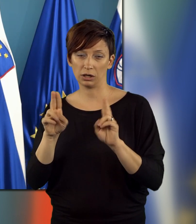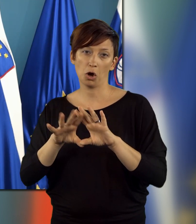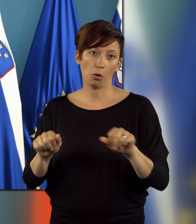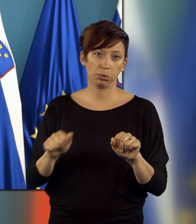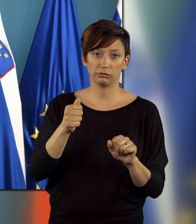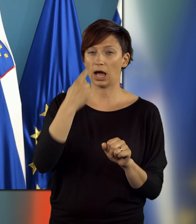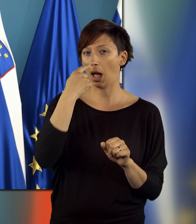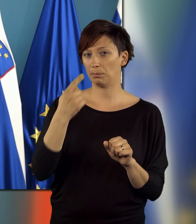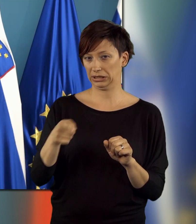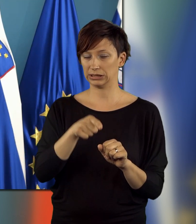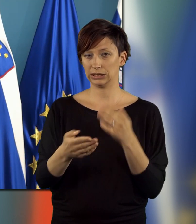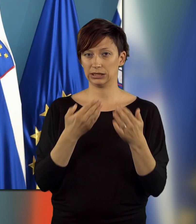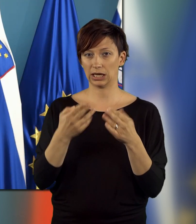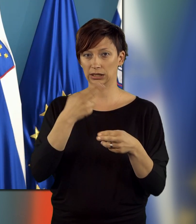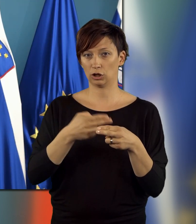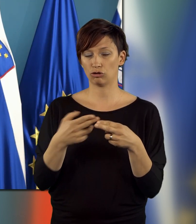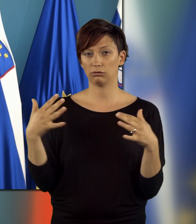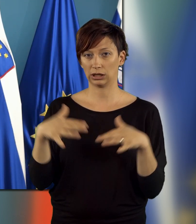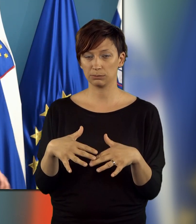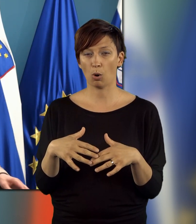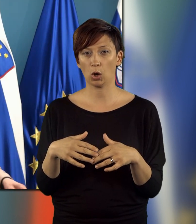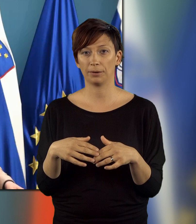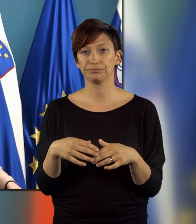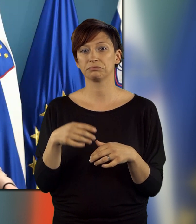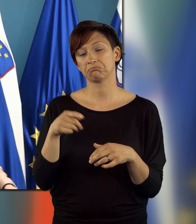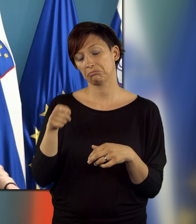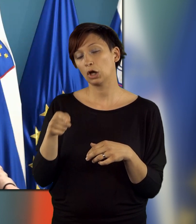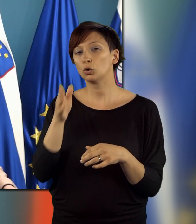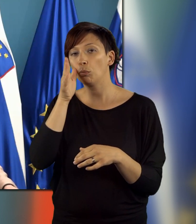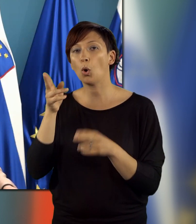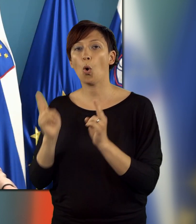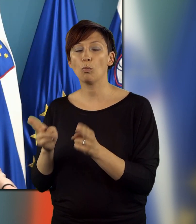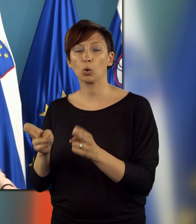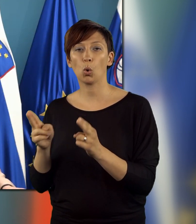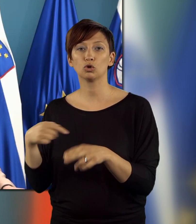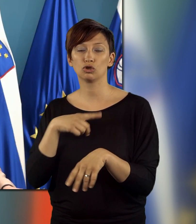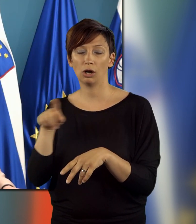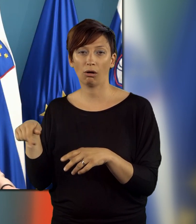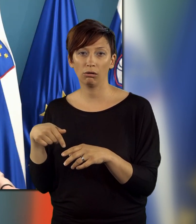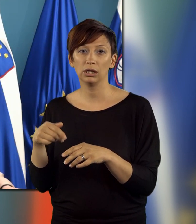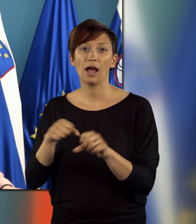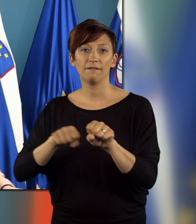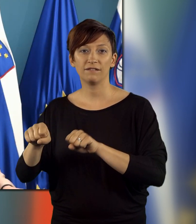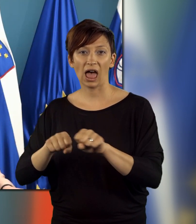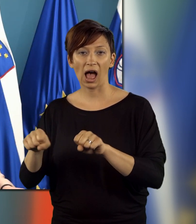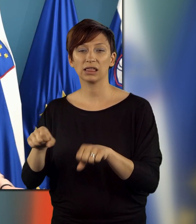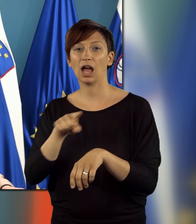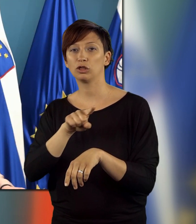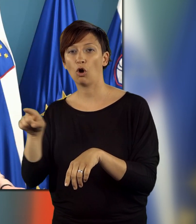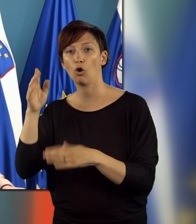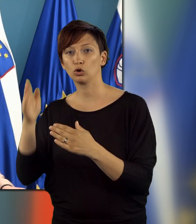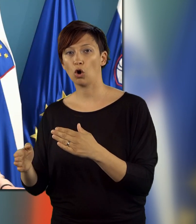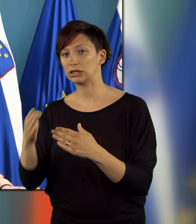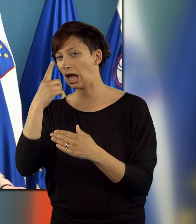opravil na aprilski seji Državnega zbora. To nam bo omogočilo, da vlada do